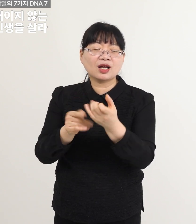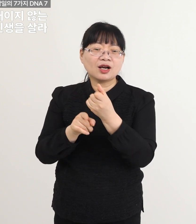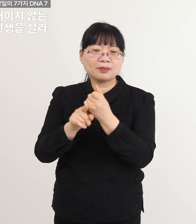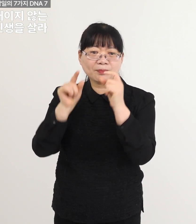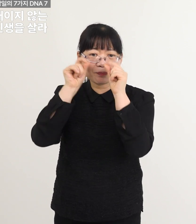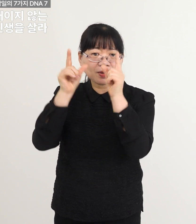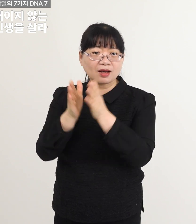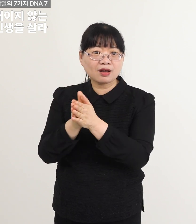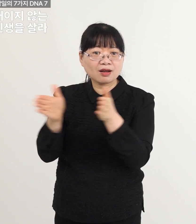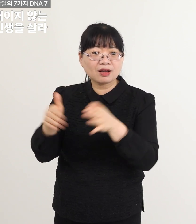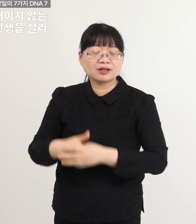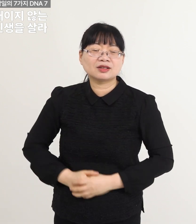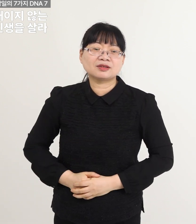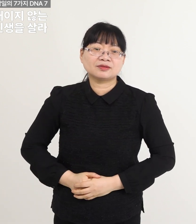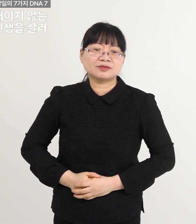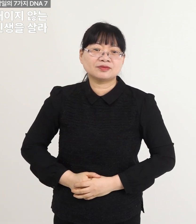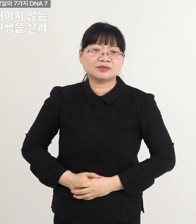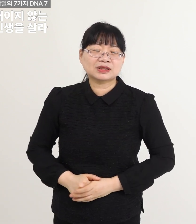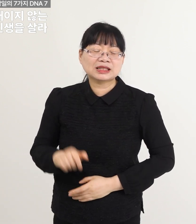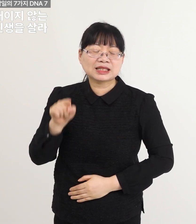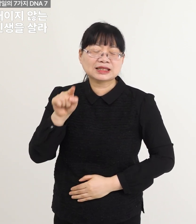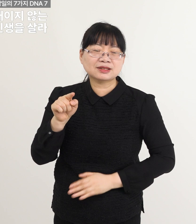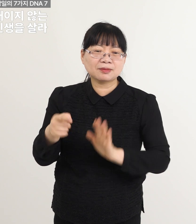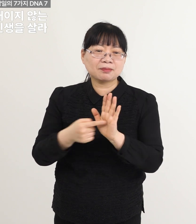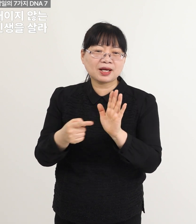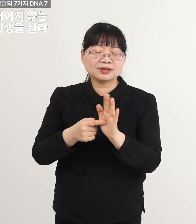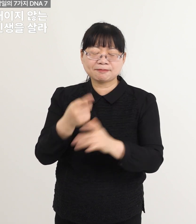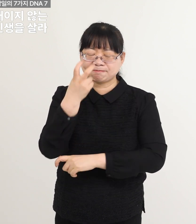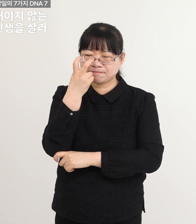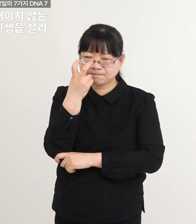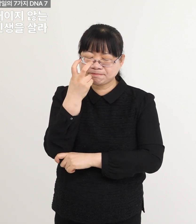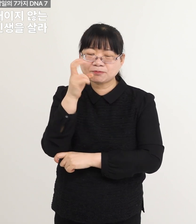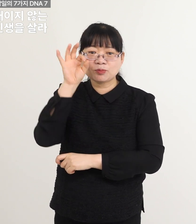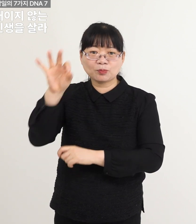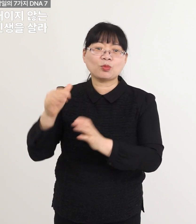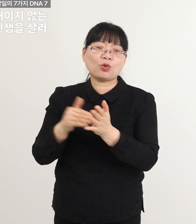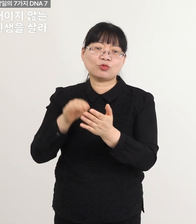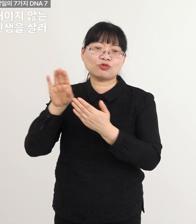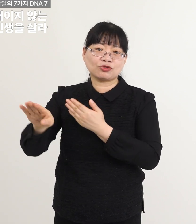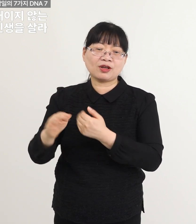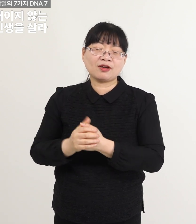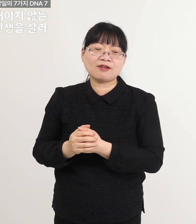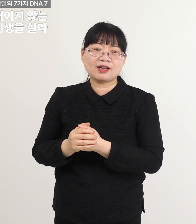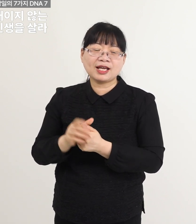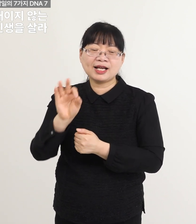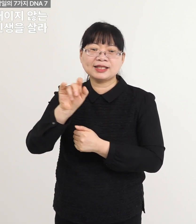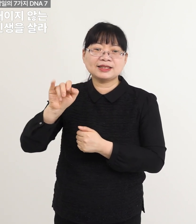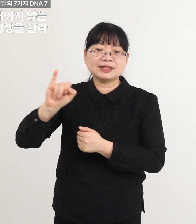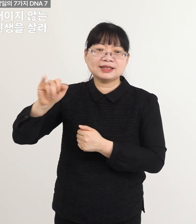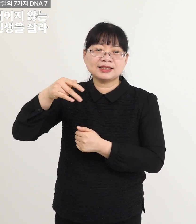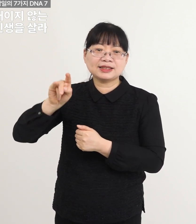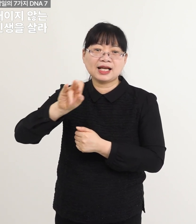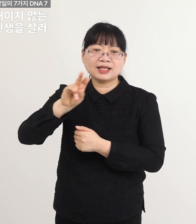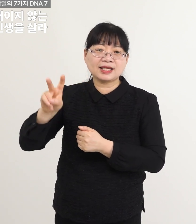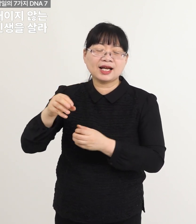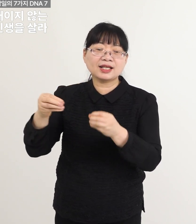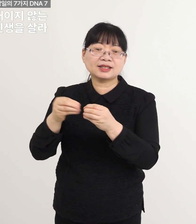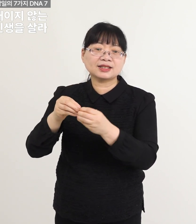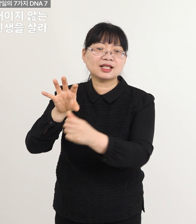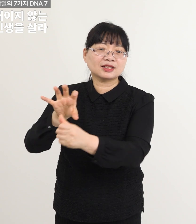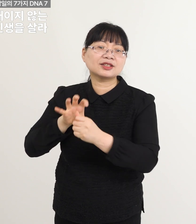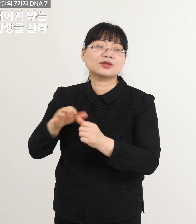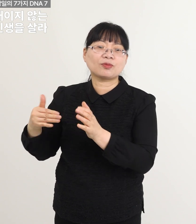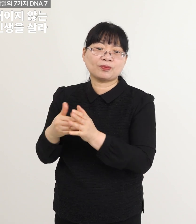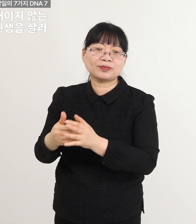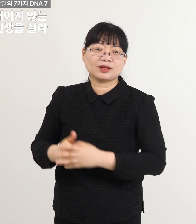깨닫기 시작하는 거예요. 그 반응을 유심히 사도 바울이 보고 이사야의 글을 인용한